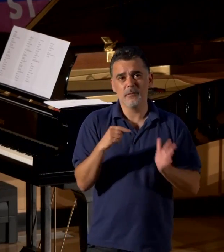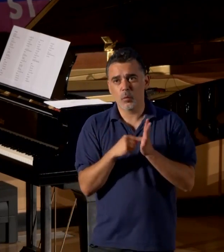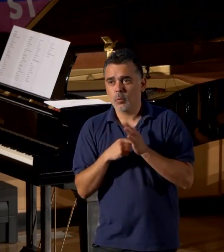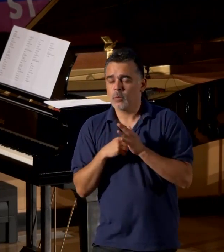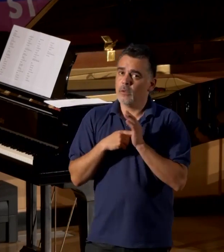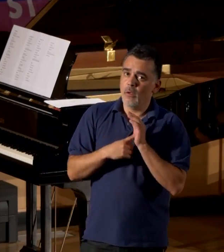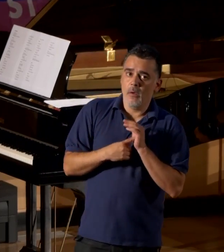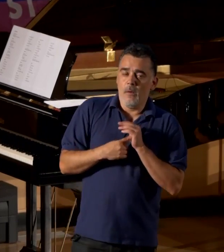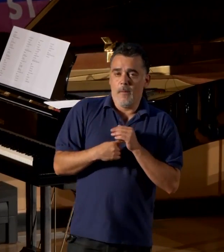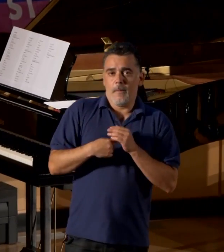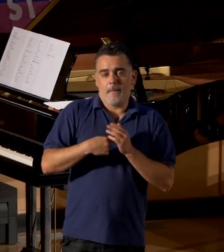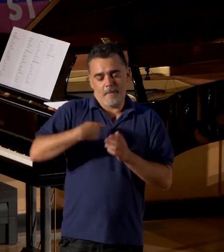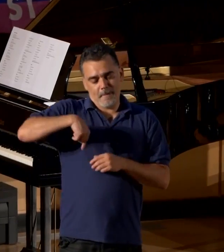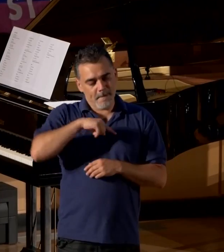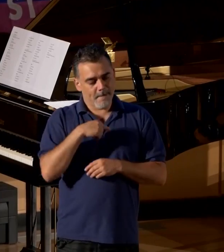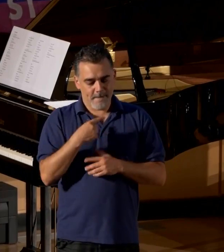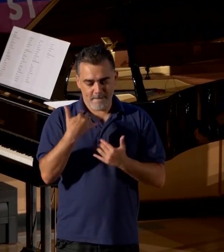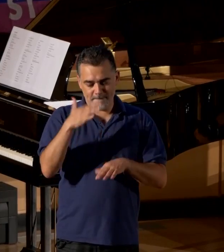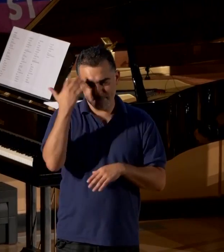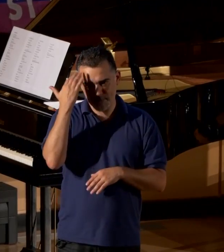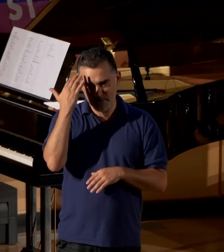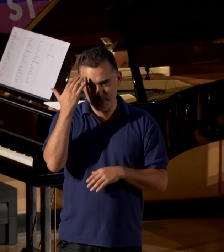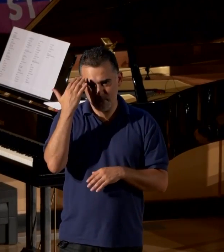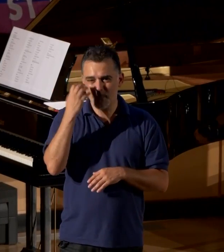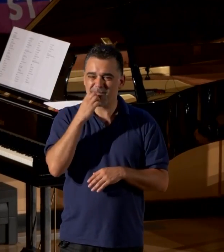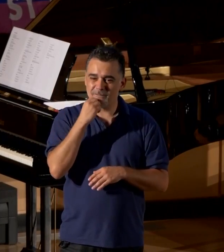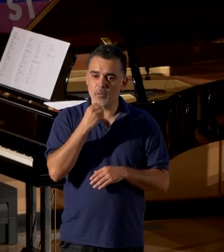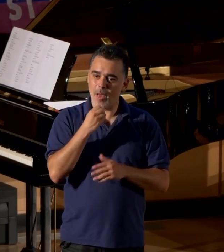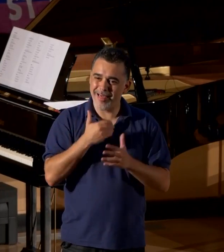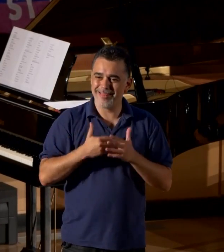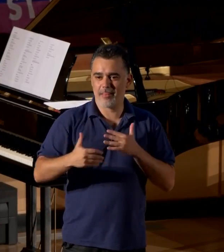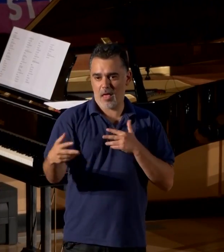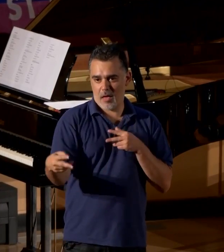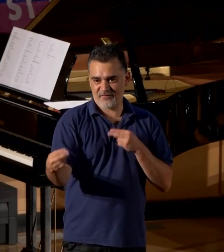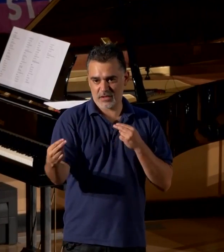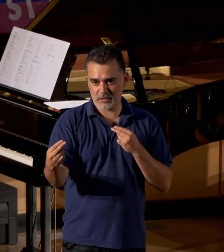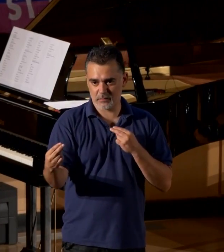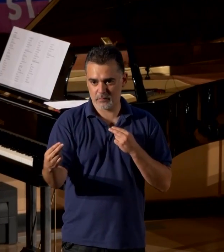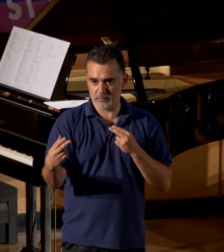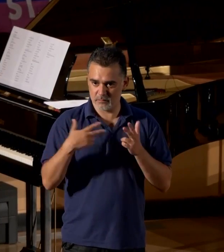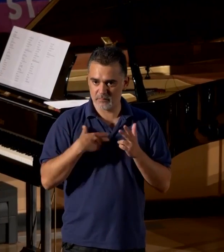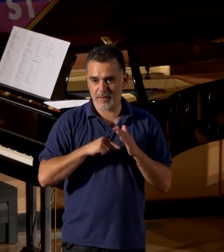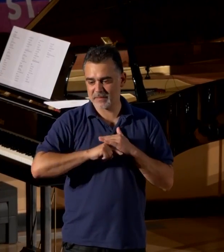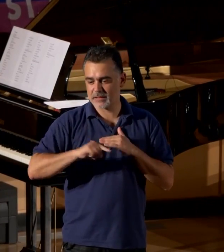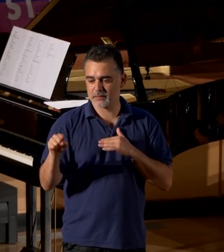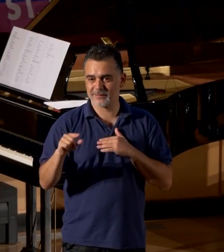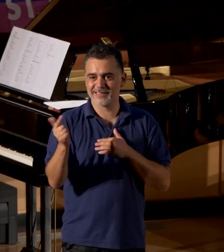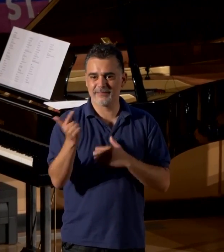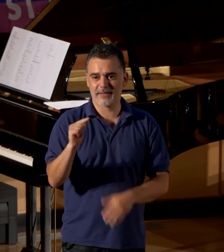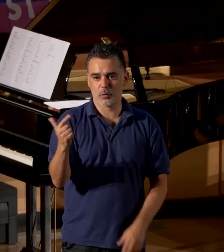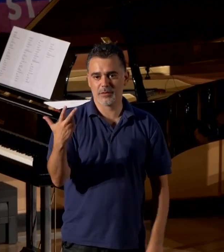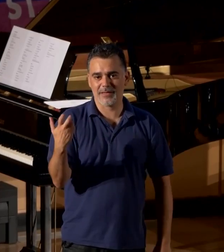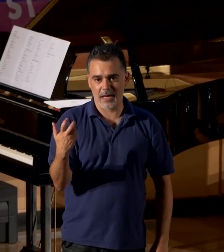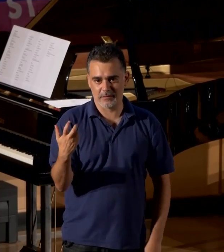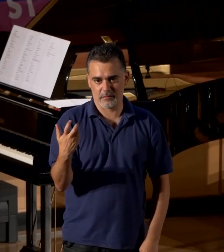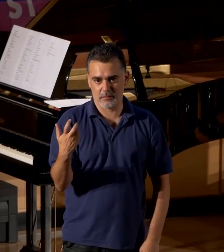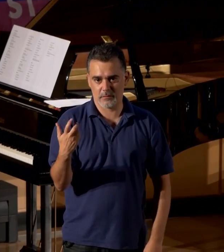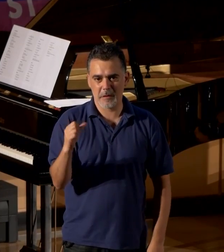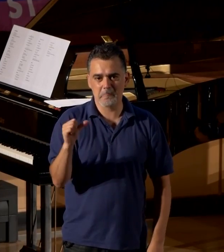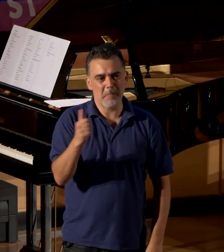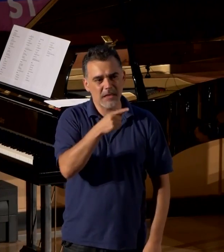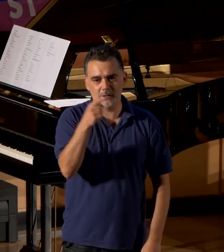weil wir uns zum einen längerfristig ausrichten wollten, nämlich wirklich auf 2030. Die meisten von